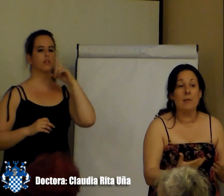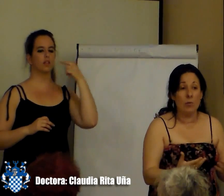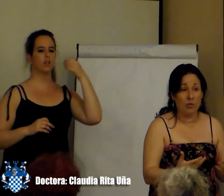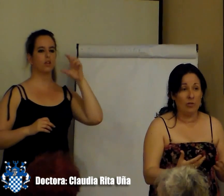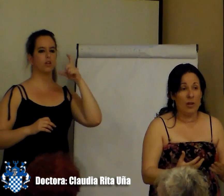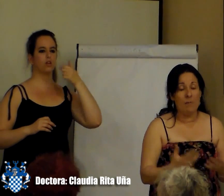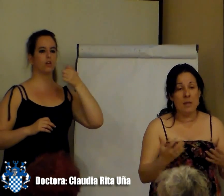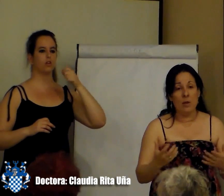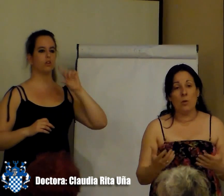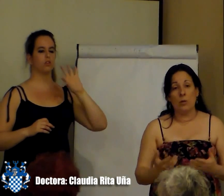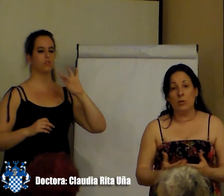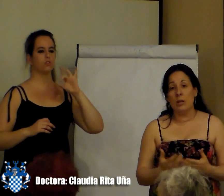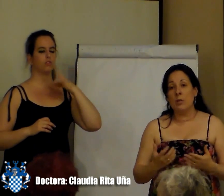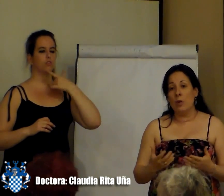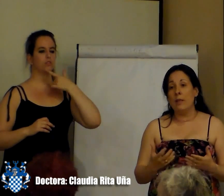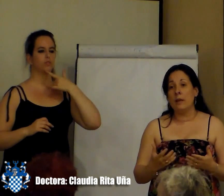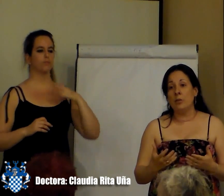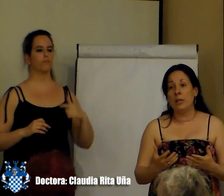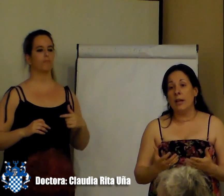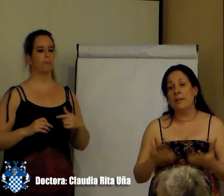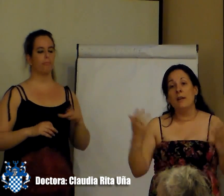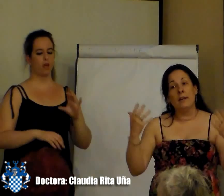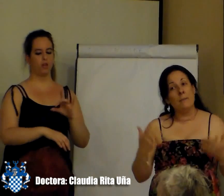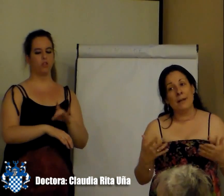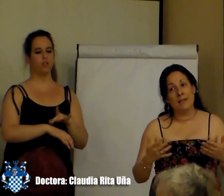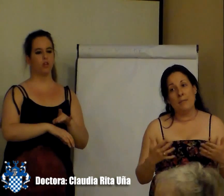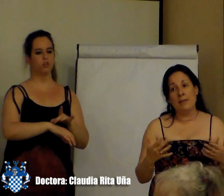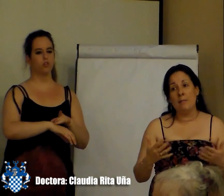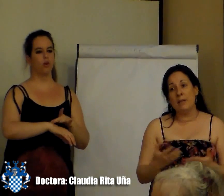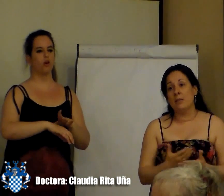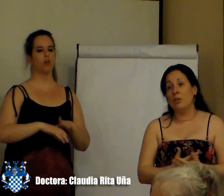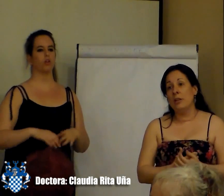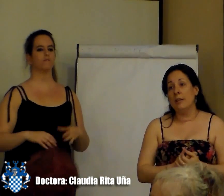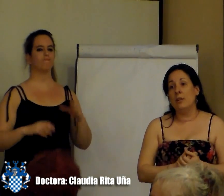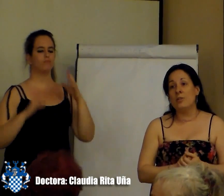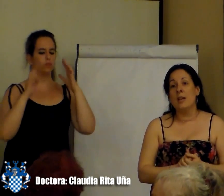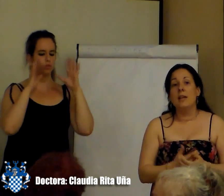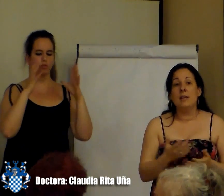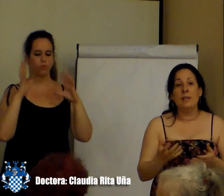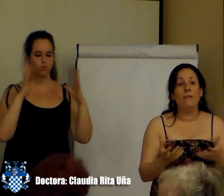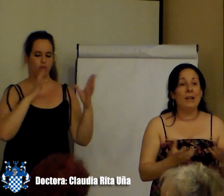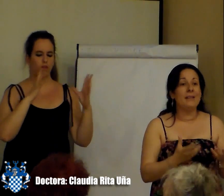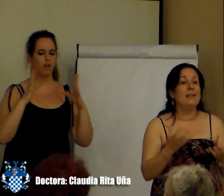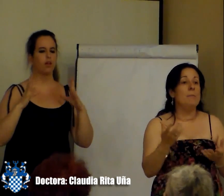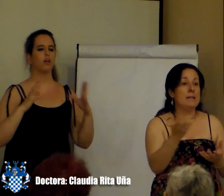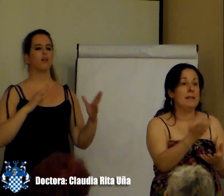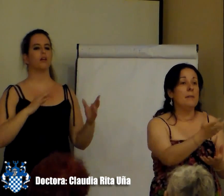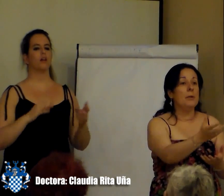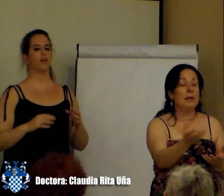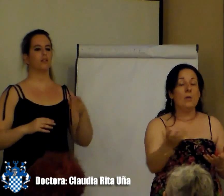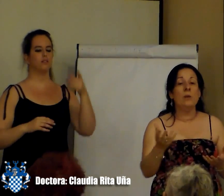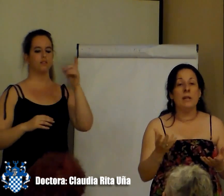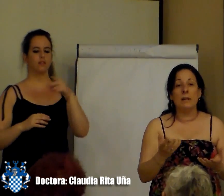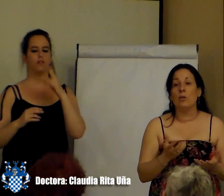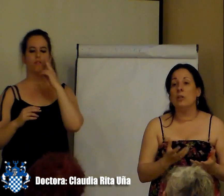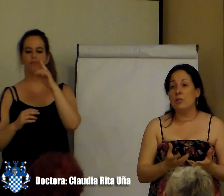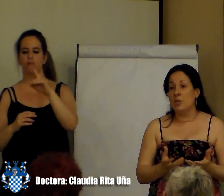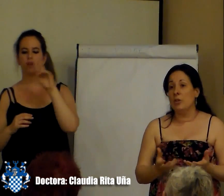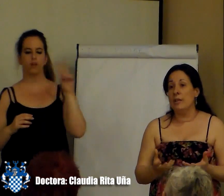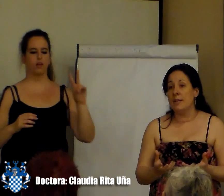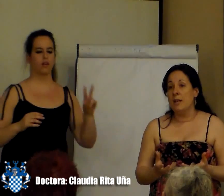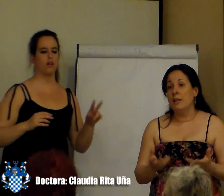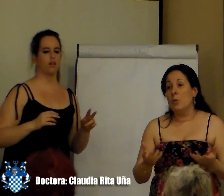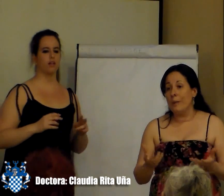son orientativos. O sea, el médico cuando tiene dudas diagnósticas repasa mentalmente estos criterios y se fija si el paciente puede